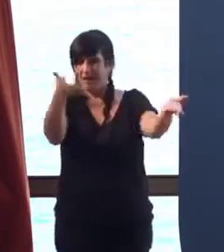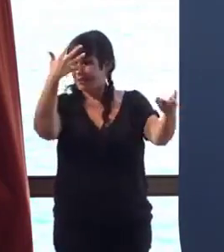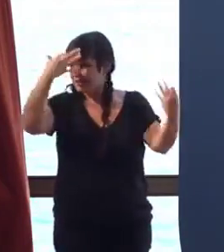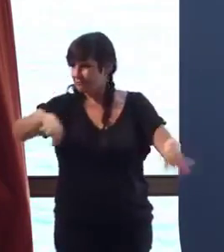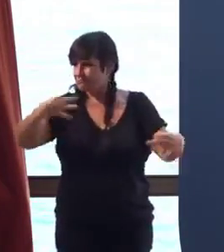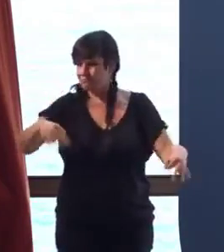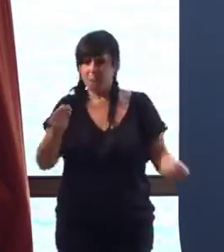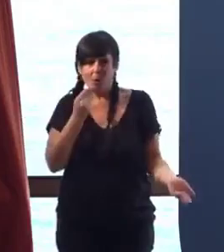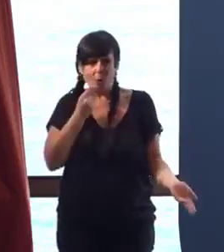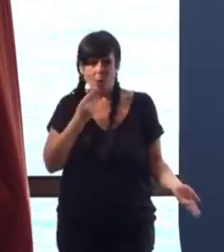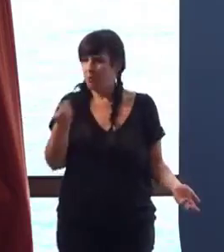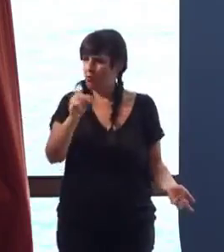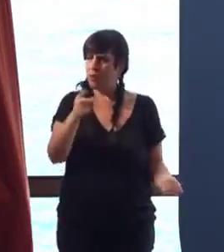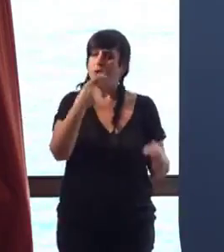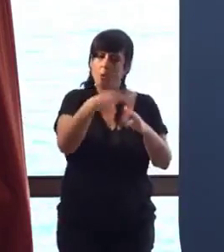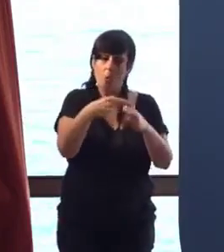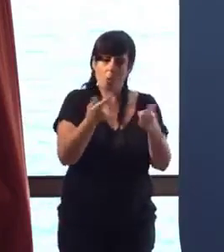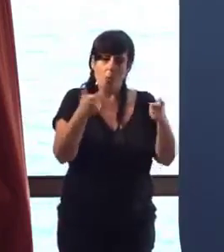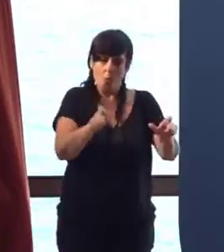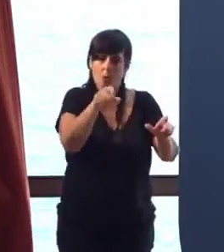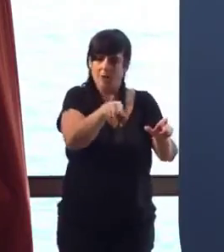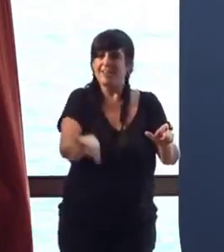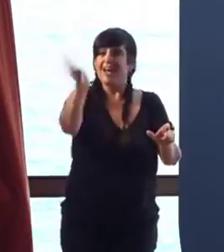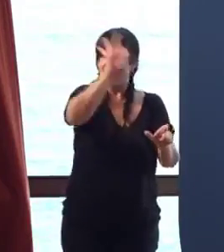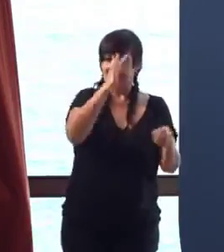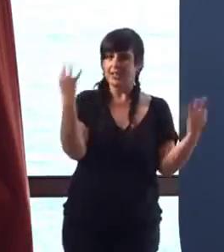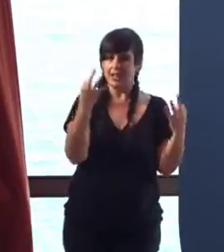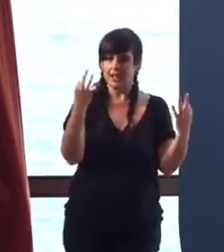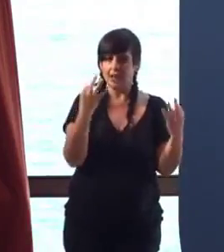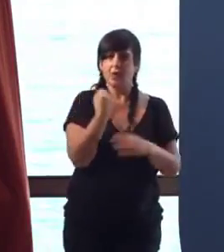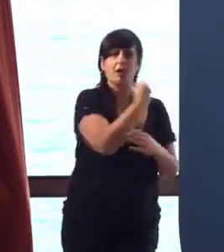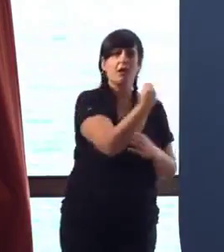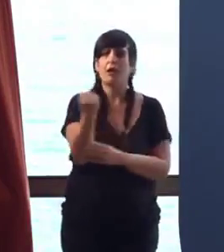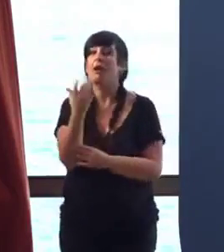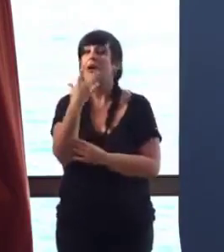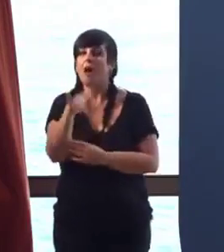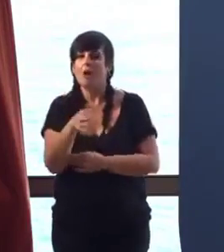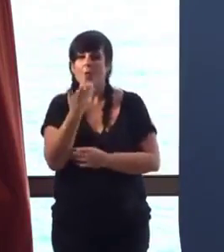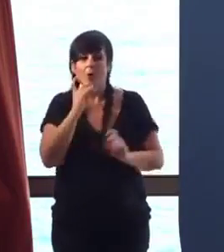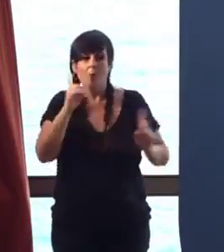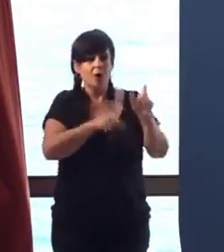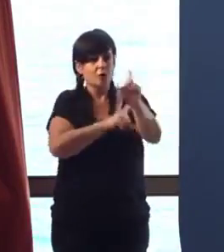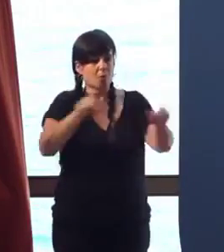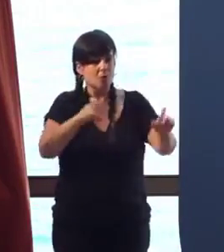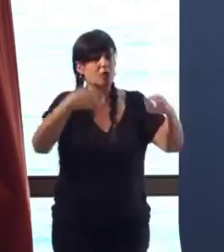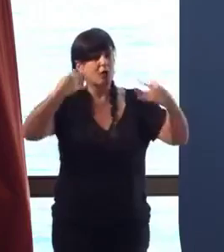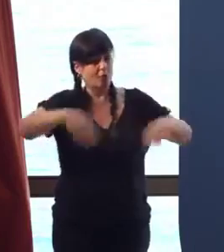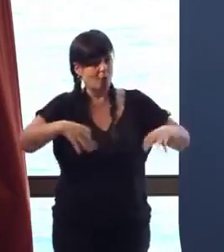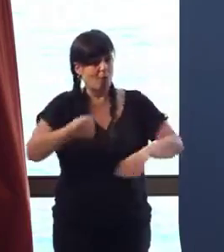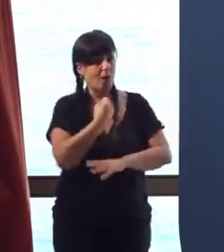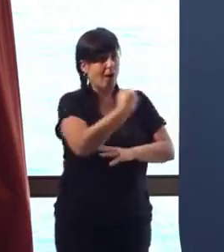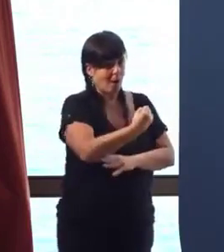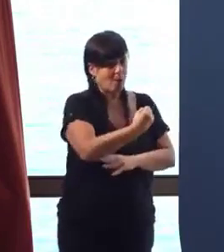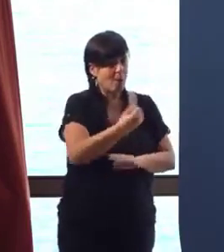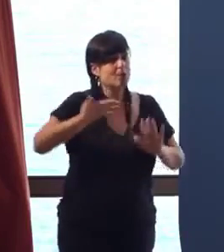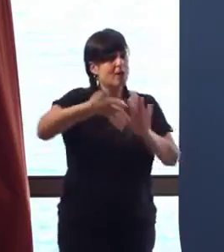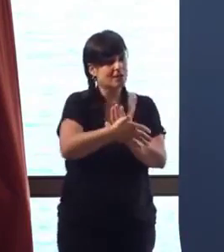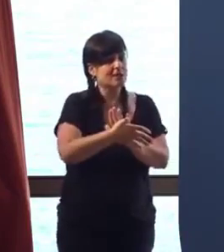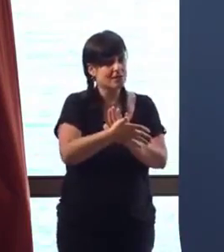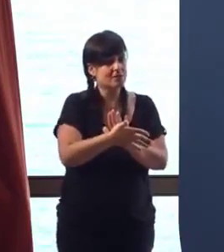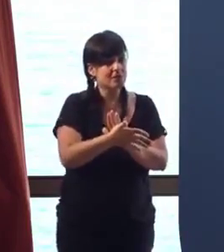En política hay que elegir, y hay que elegir con quién se está. Y cuando se elige estar con los de abajo, con la gente normal, hay que asumir